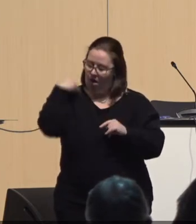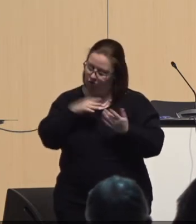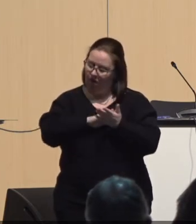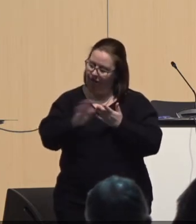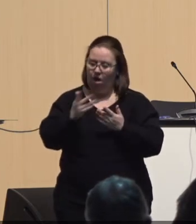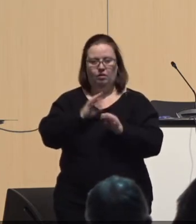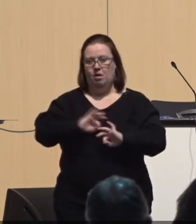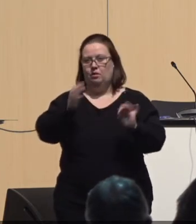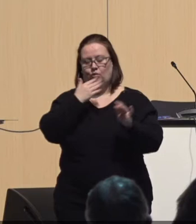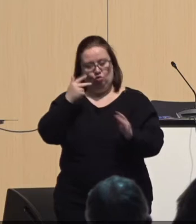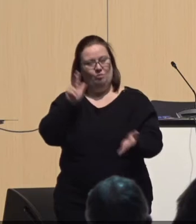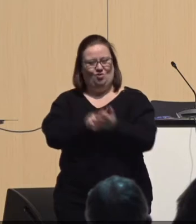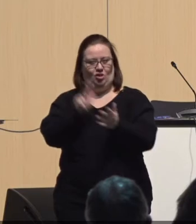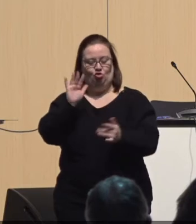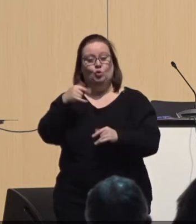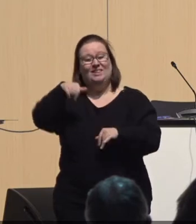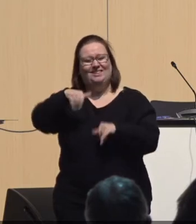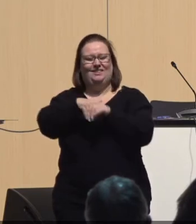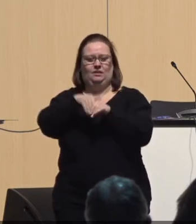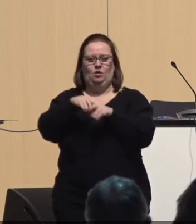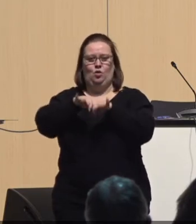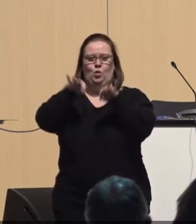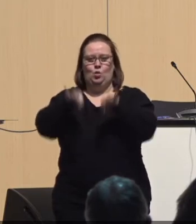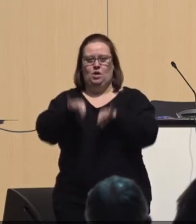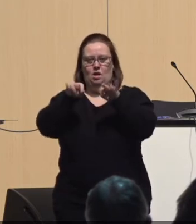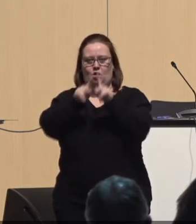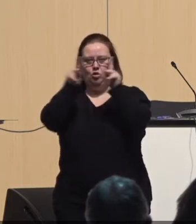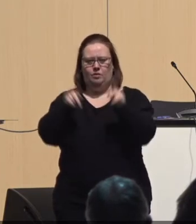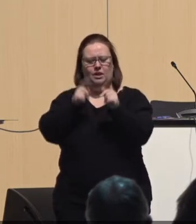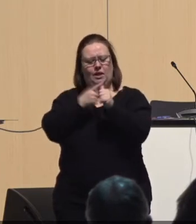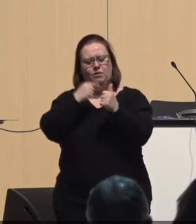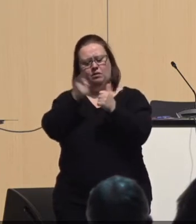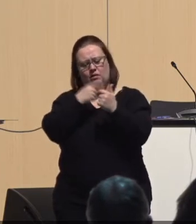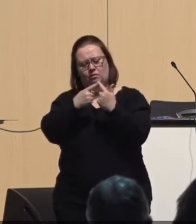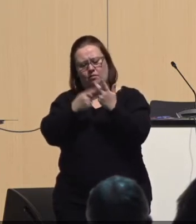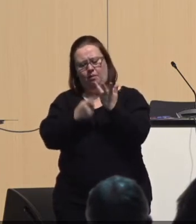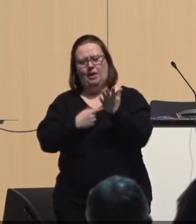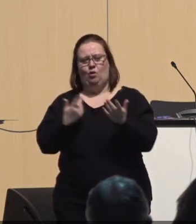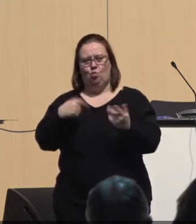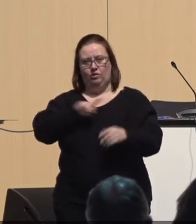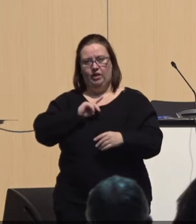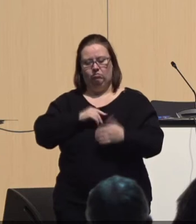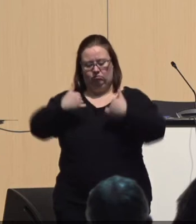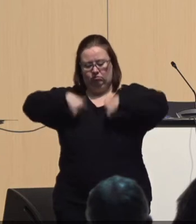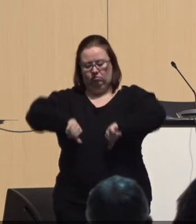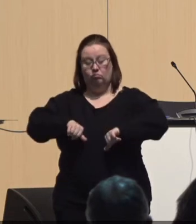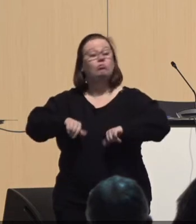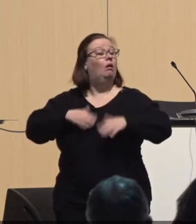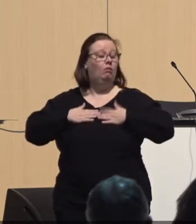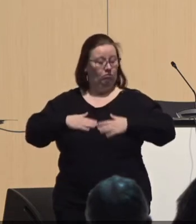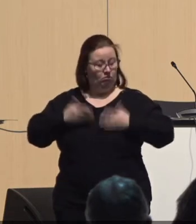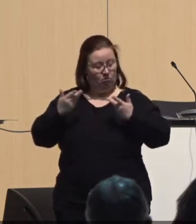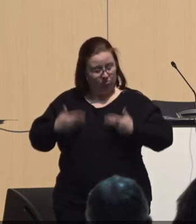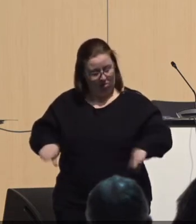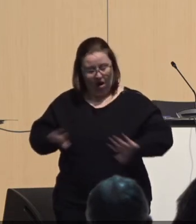haben sie sich nicht. Und in diesen Hygienekonzepten gibt es Bedingungen, die uns auferlegt wurden und die wir gern bereit sind, auch im